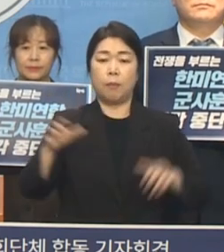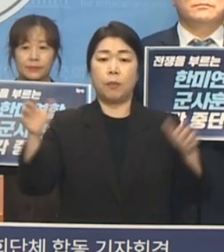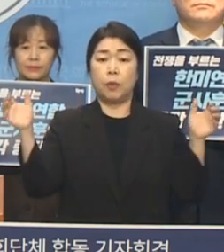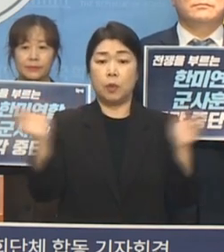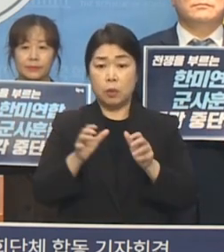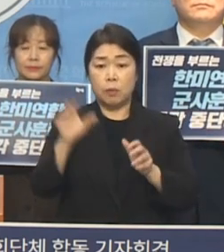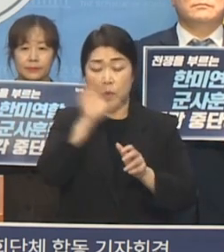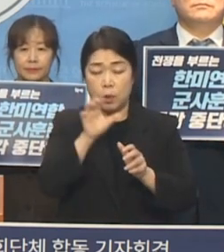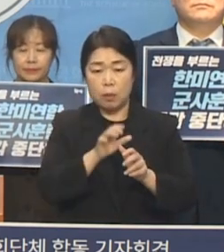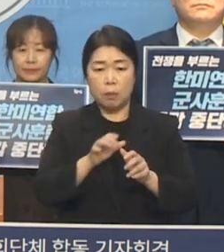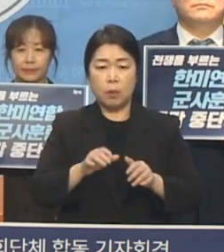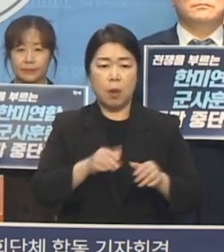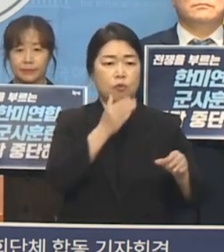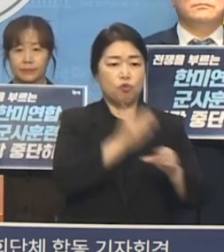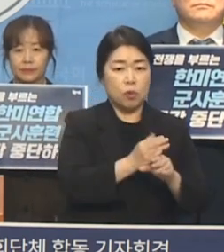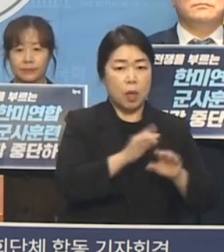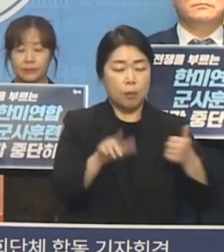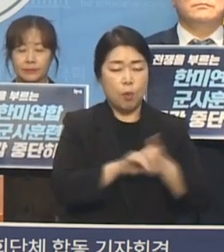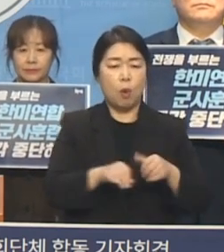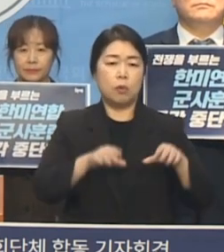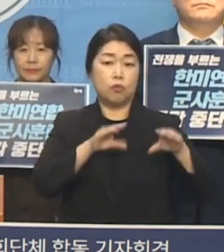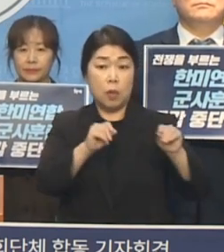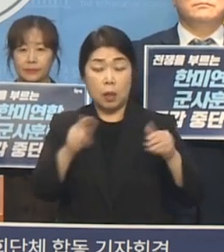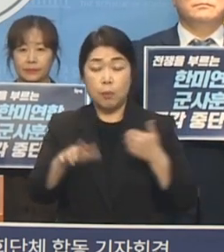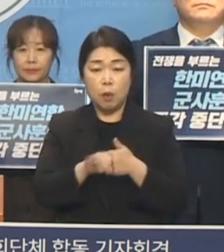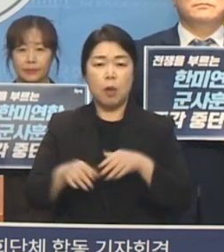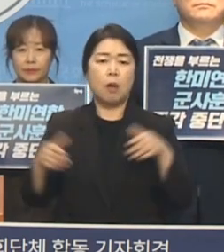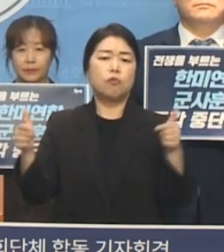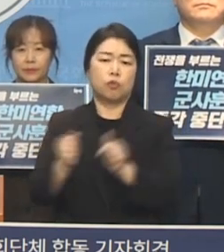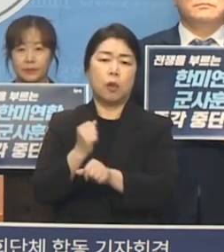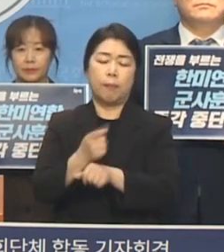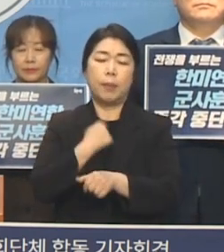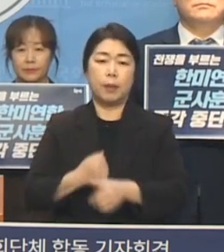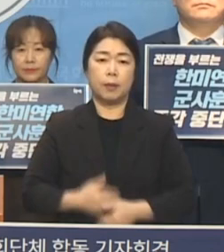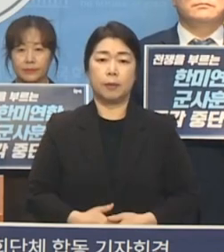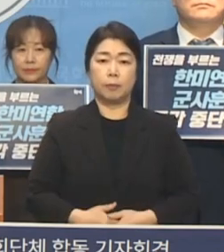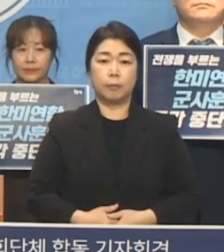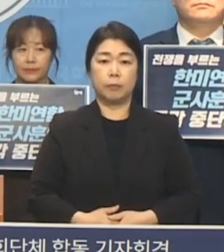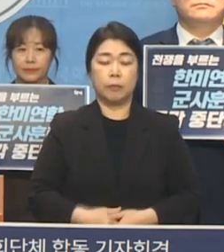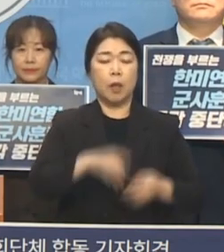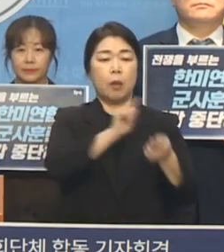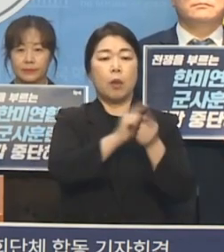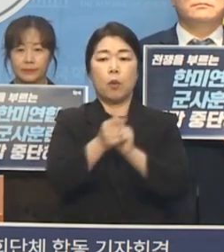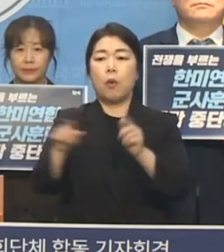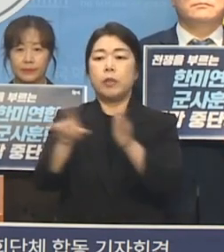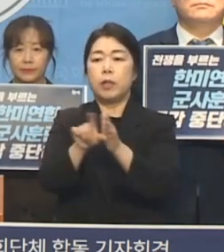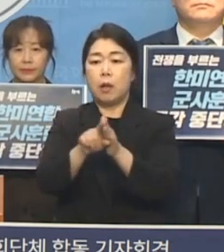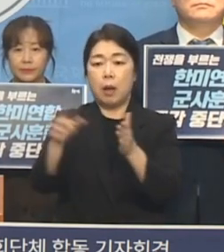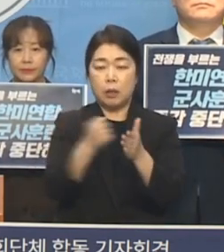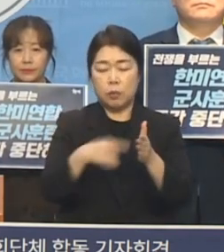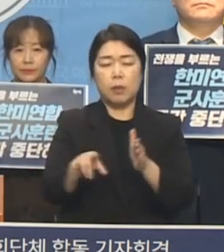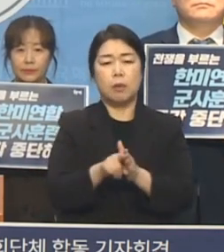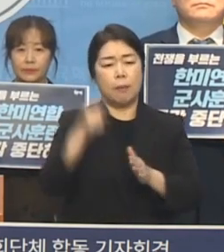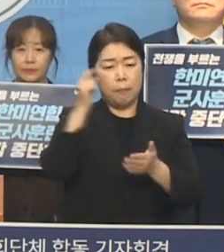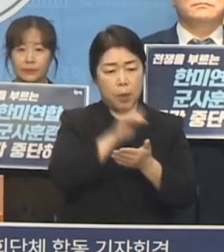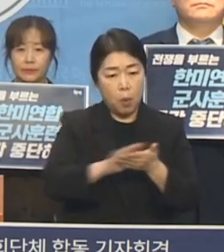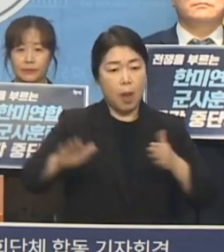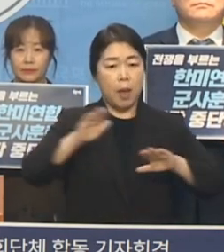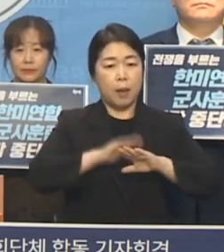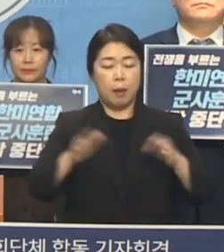축소하기도 했었습니다. 상호 신뢰 구축을 위한 평화적 해법이 시급히 필요한 그런